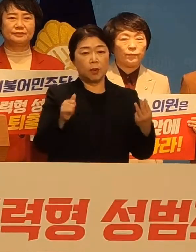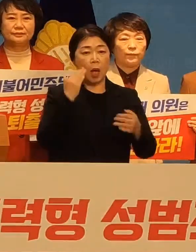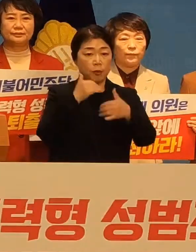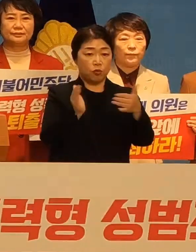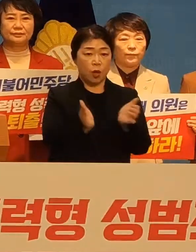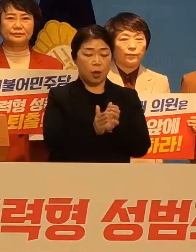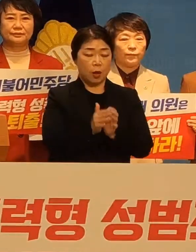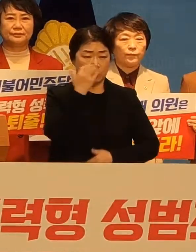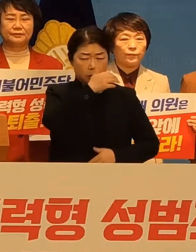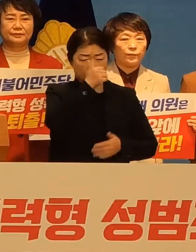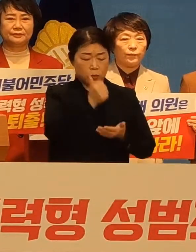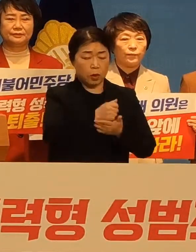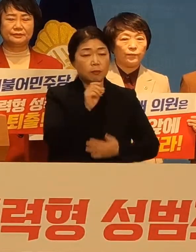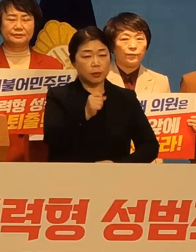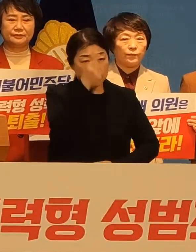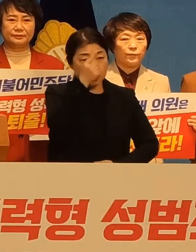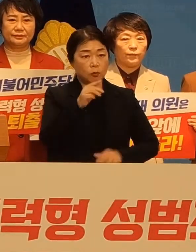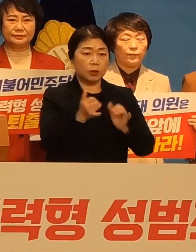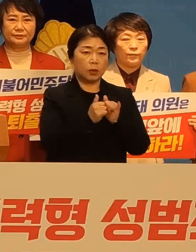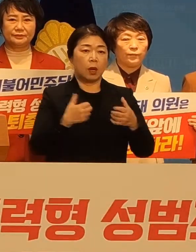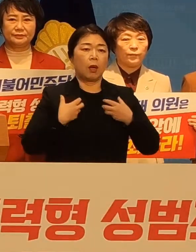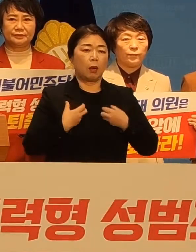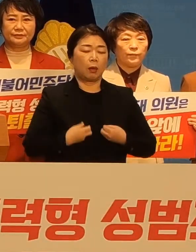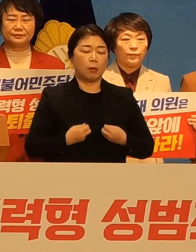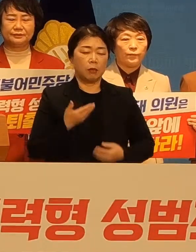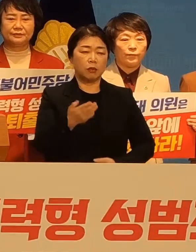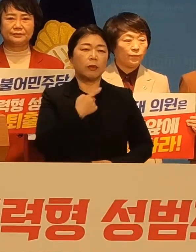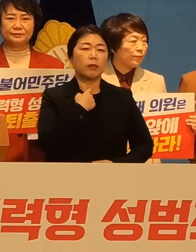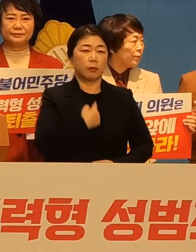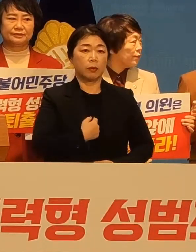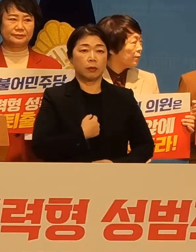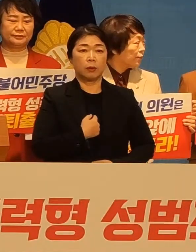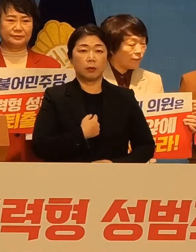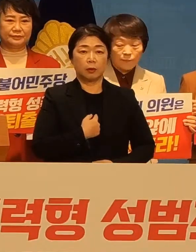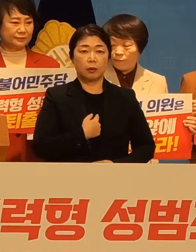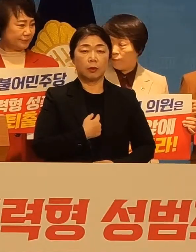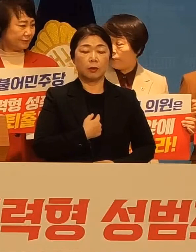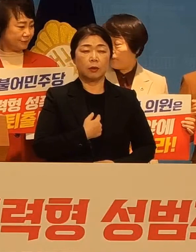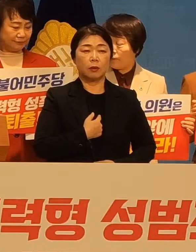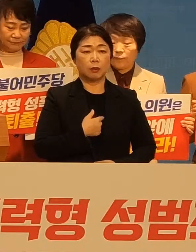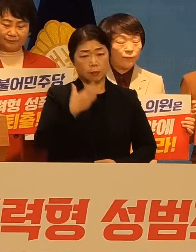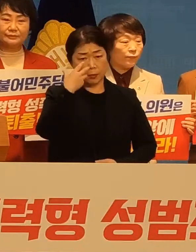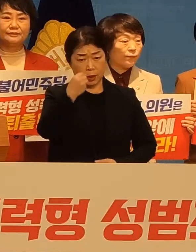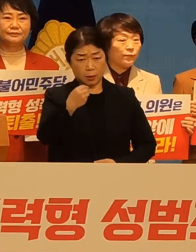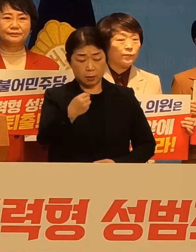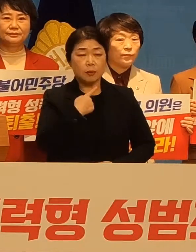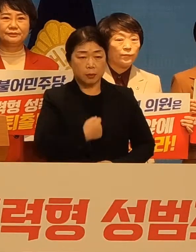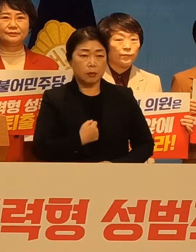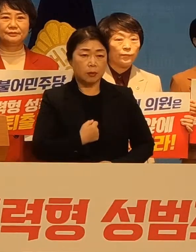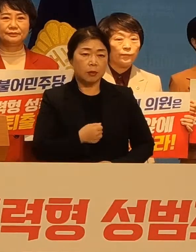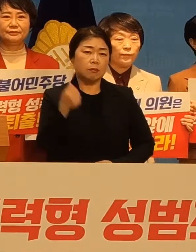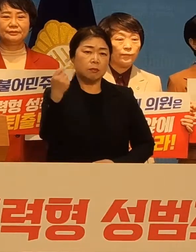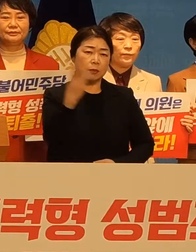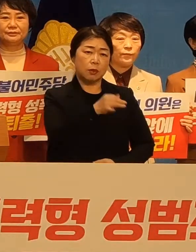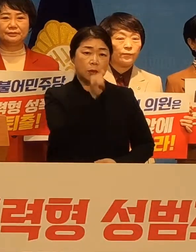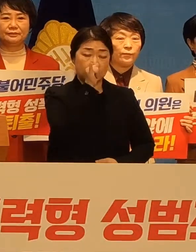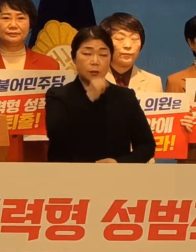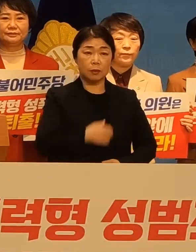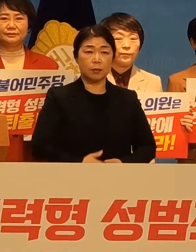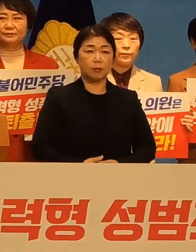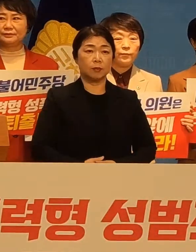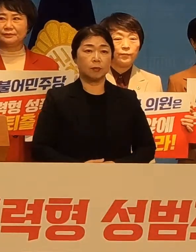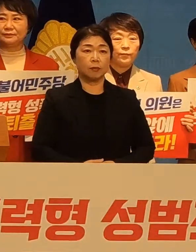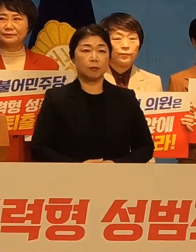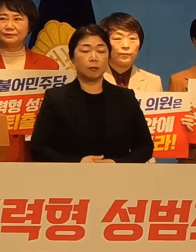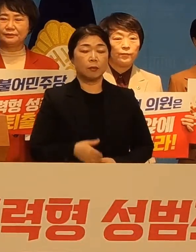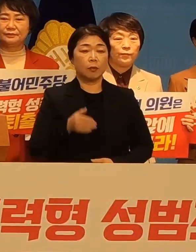민주당의 성범죄로 인한 국민들의 실망감을 우리가 목격했던 그 순간들이 참 여러 차례 있었습니다. 그런데